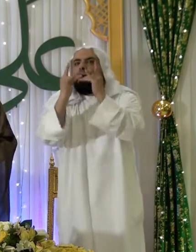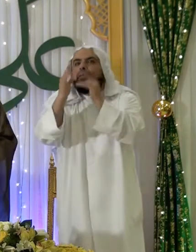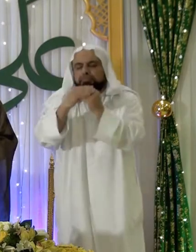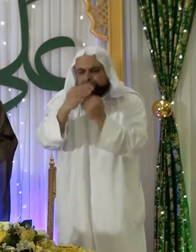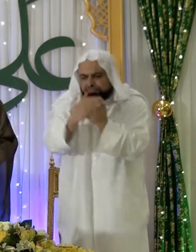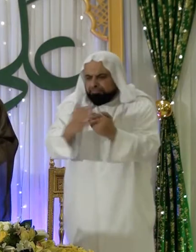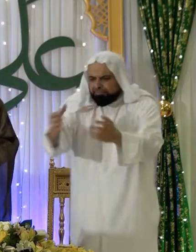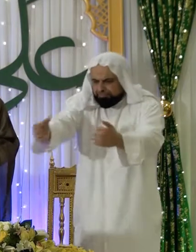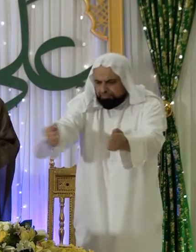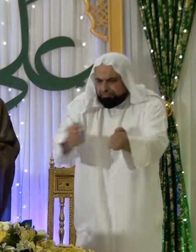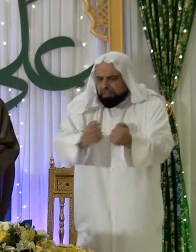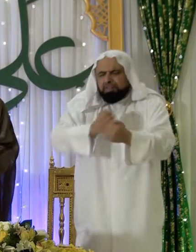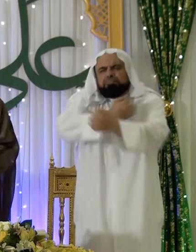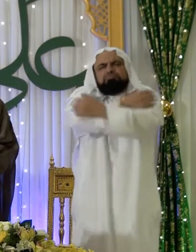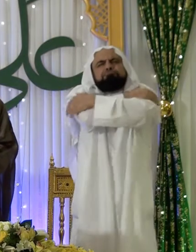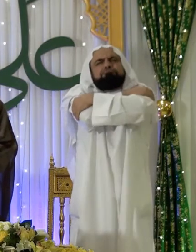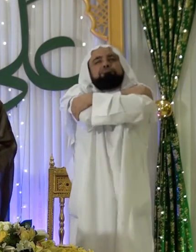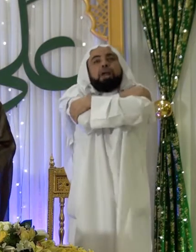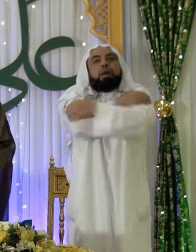ويمسني جسده